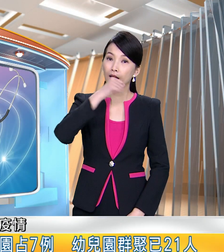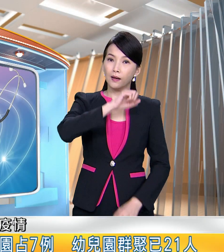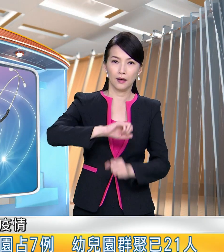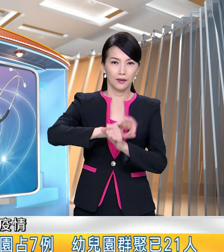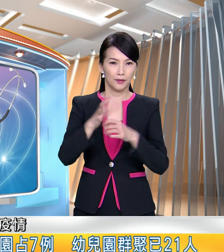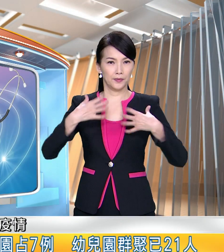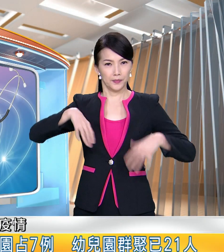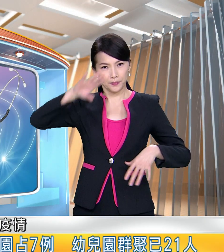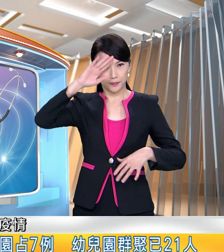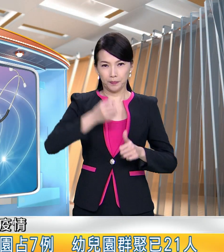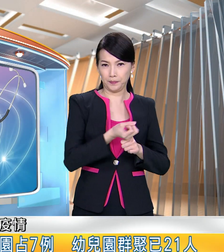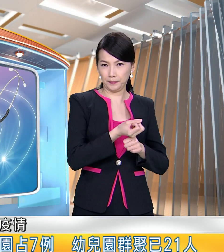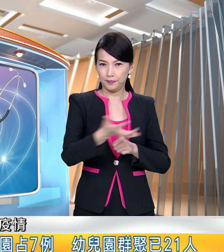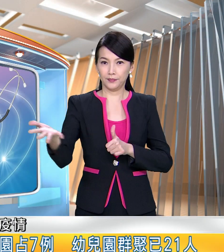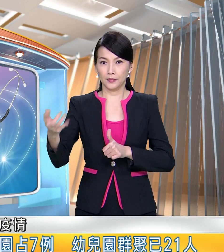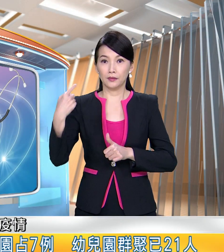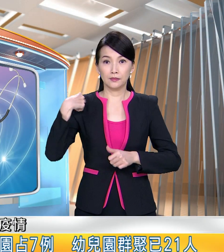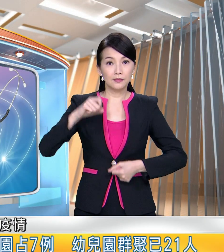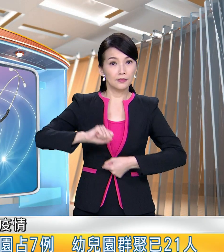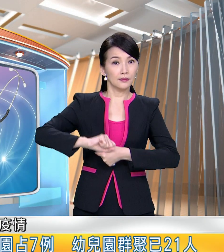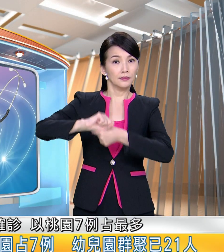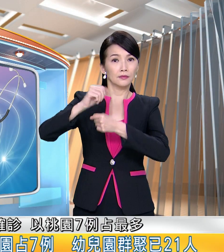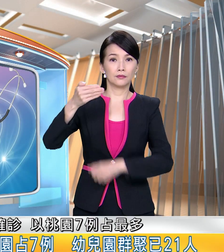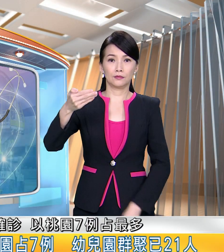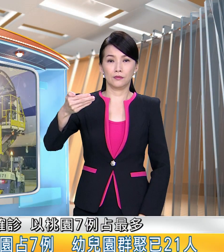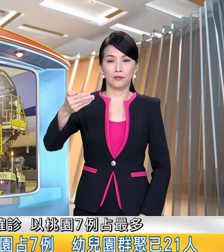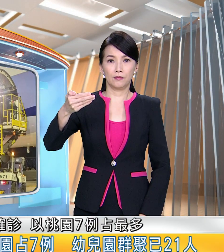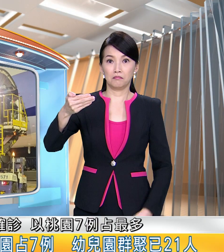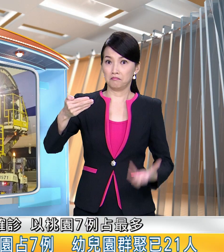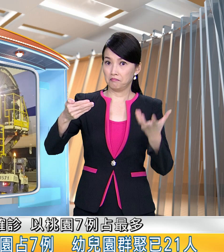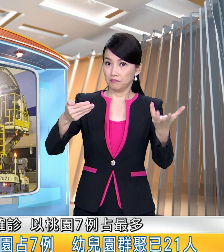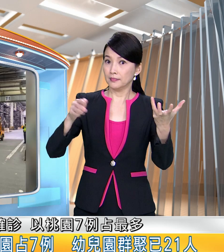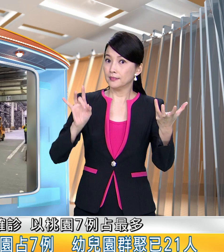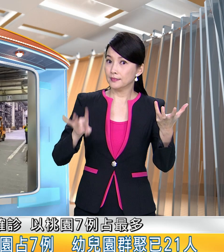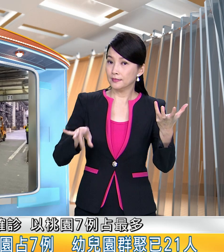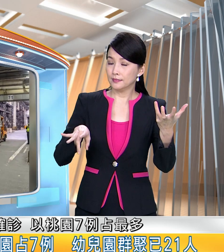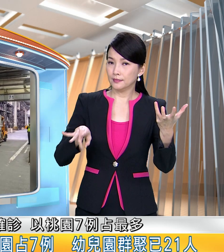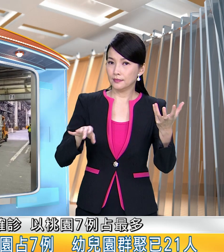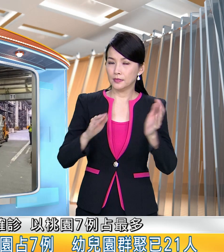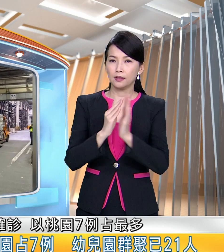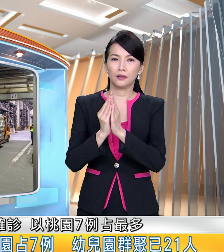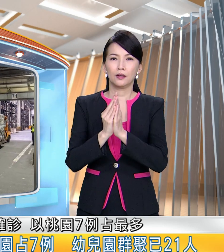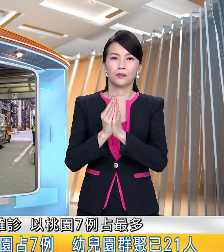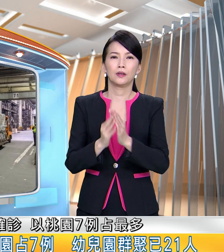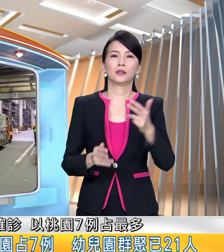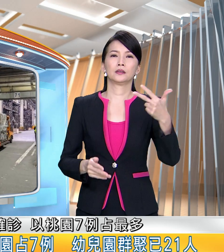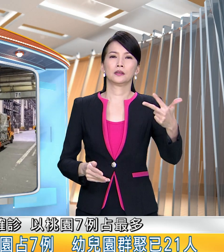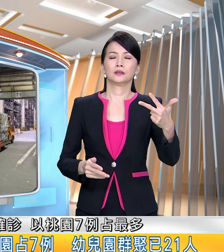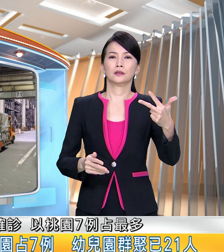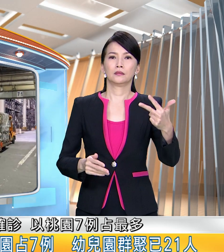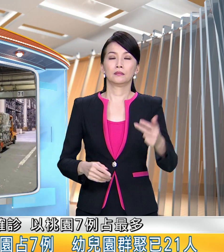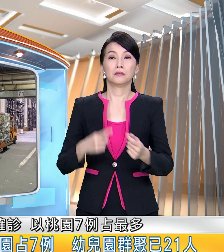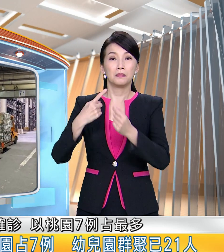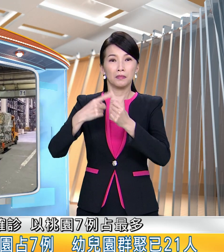国内新冠病毒疫情，昨天新增9例确诊，以桃园7例占最